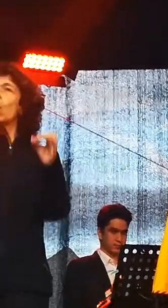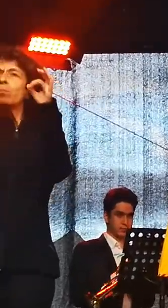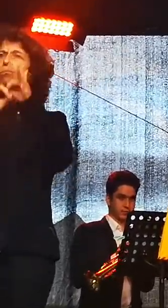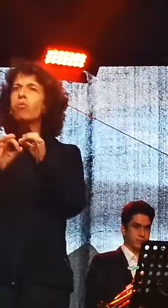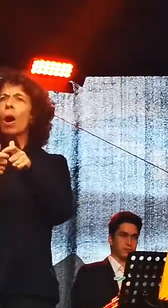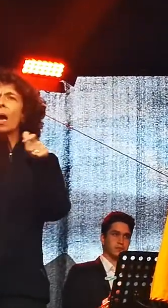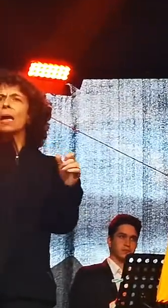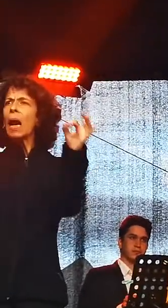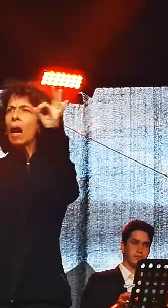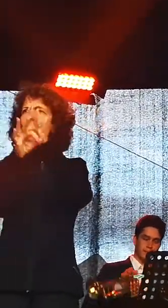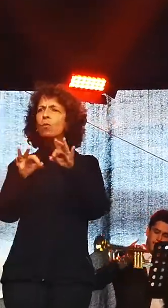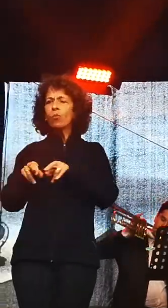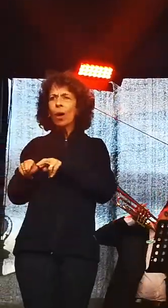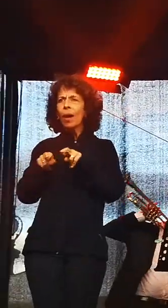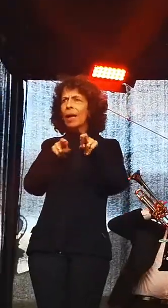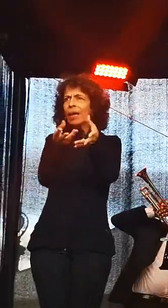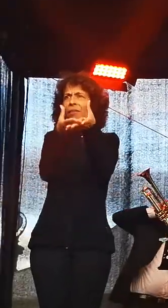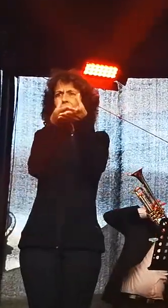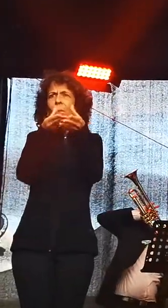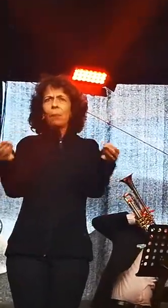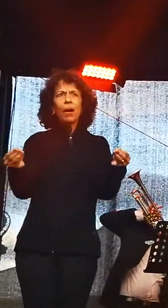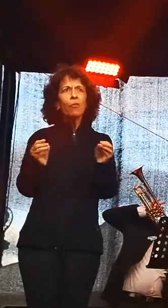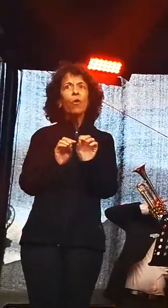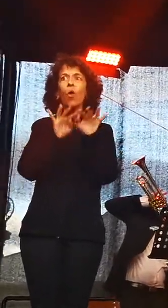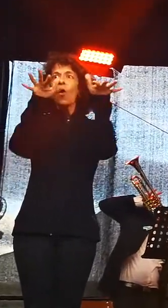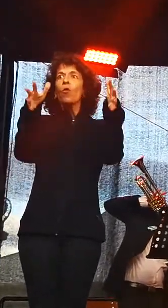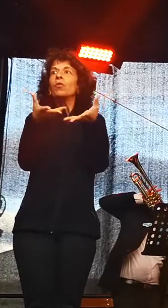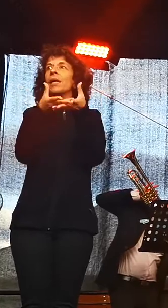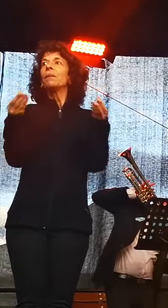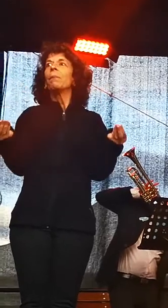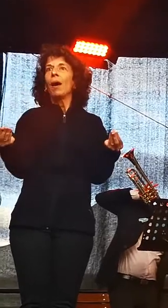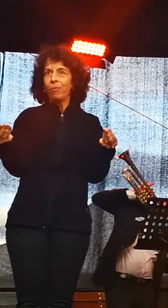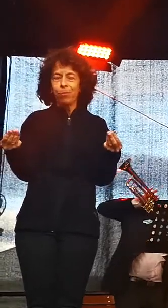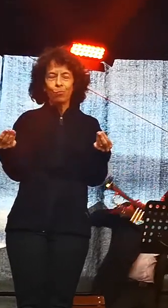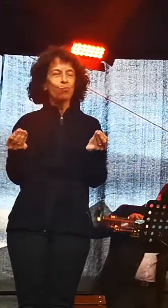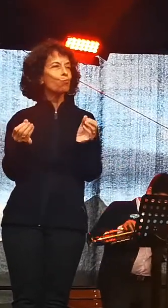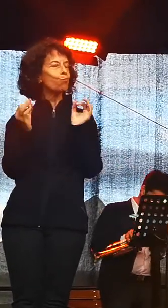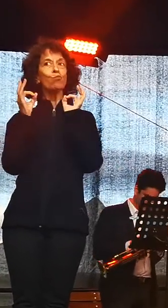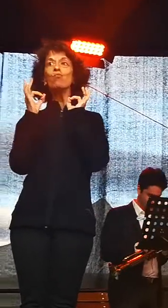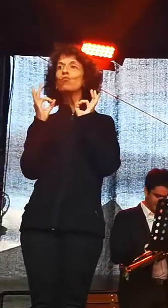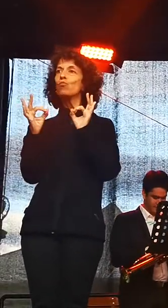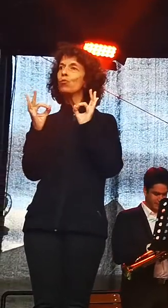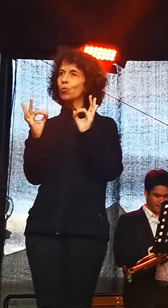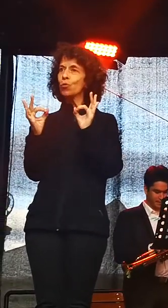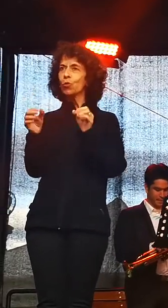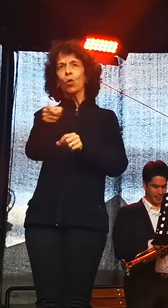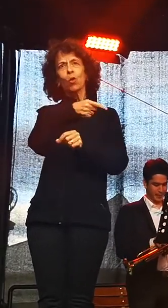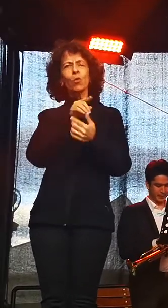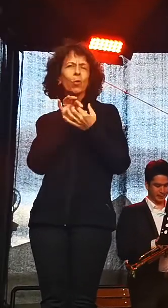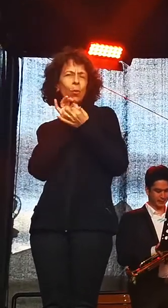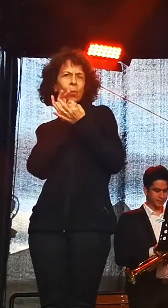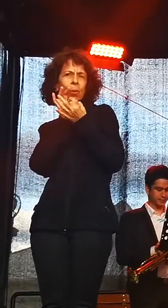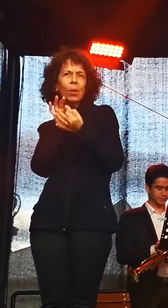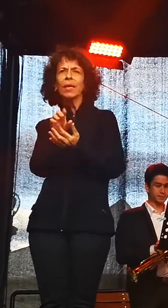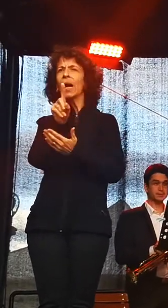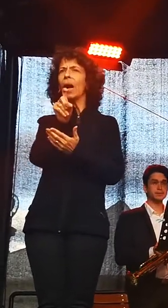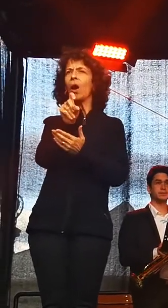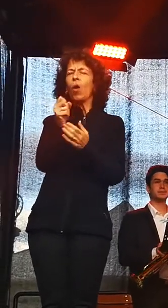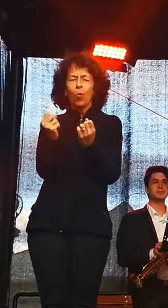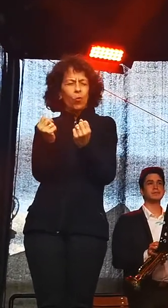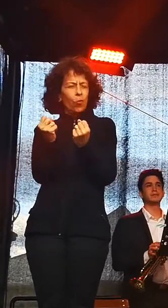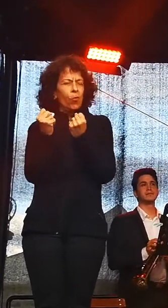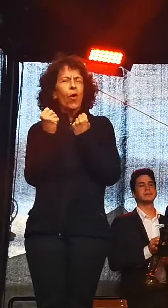lacs, sans nos rivières, sans nos fontaines ? C'est un fait, nous entretenons un lien très